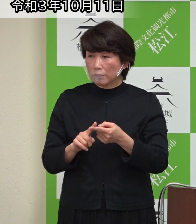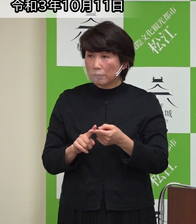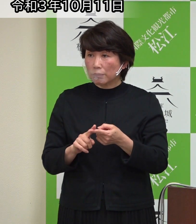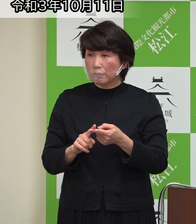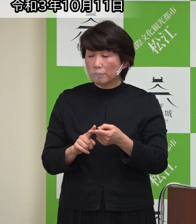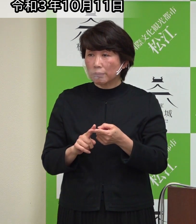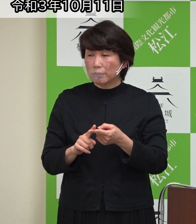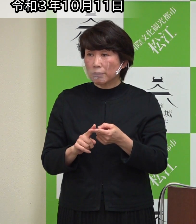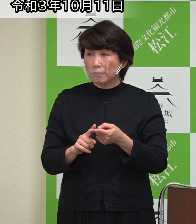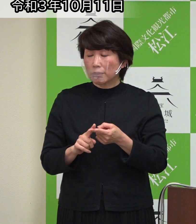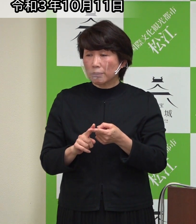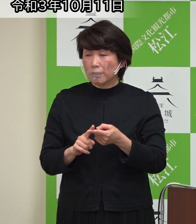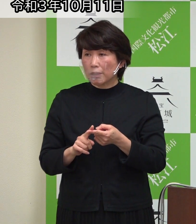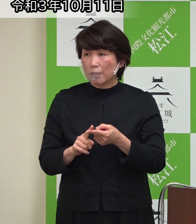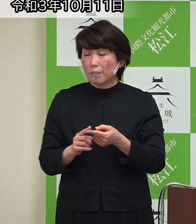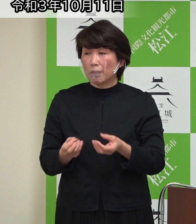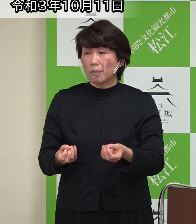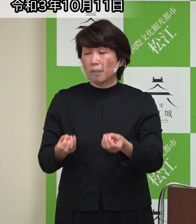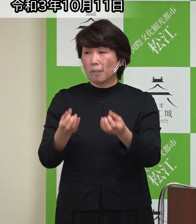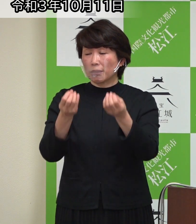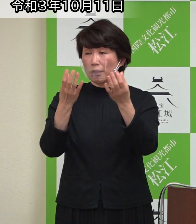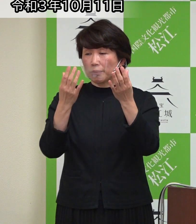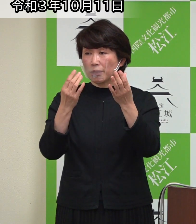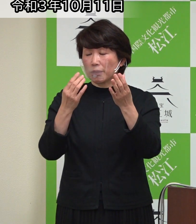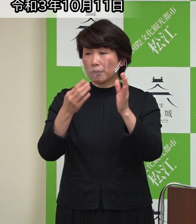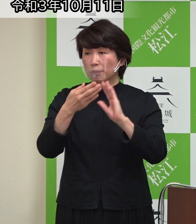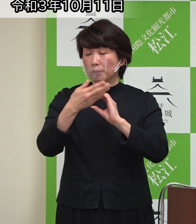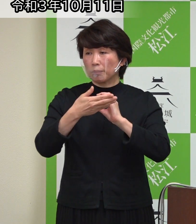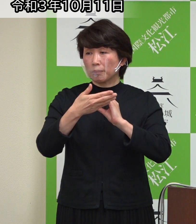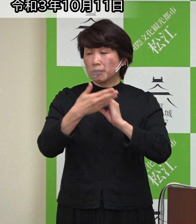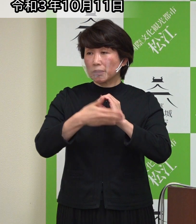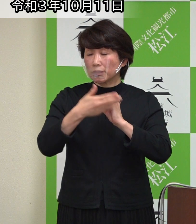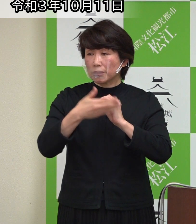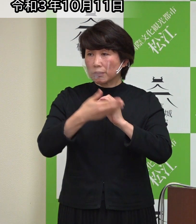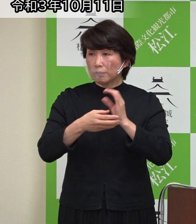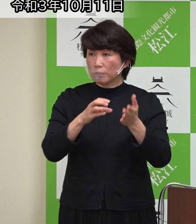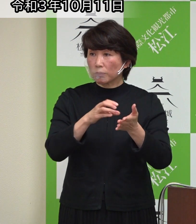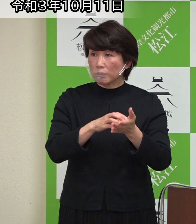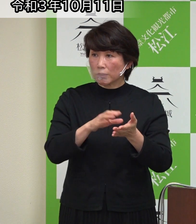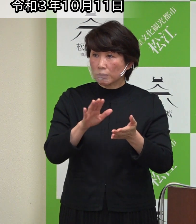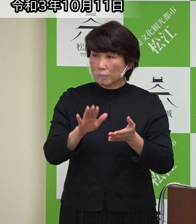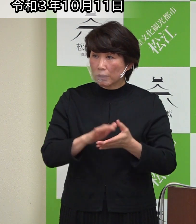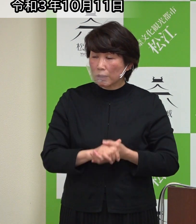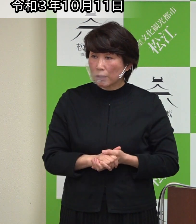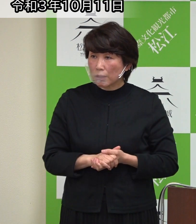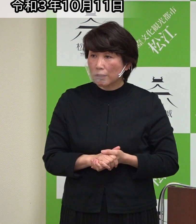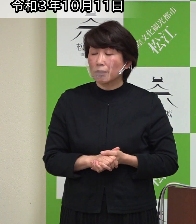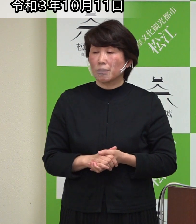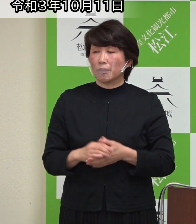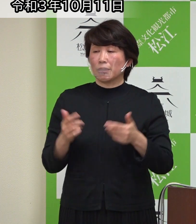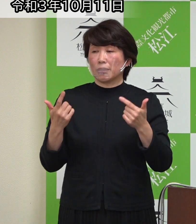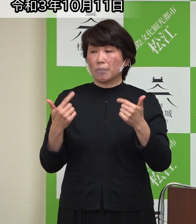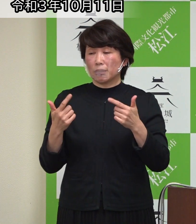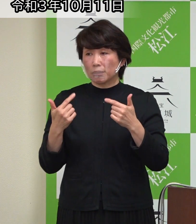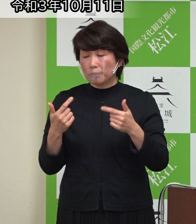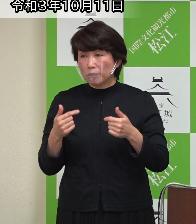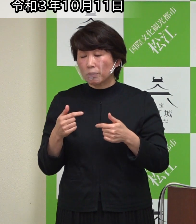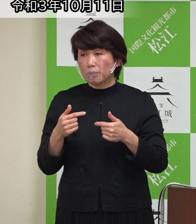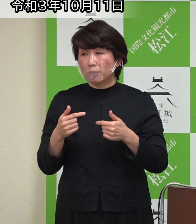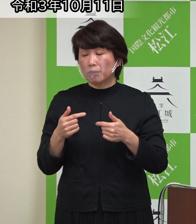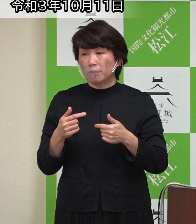ちょっと伸びてたと思うんですけれども、いわゆるいつもの上田市長の、ツイッターを拝見す